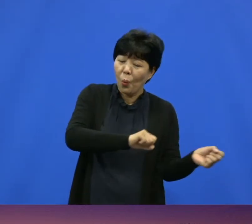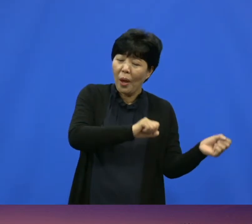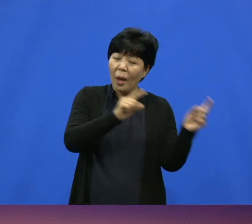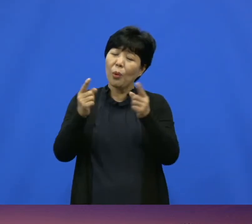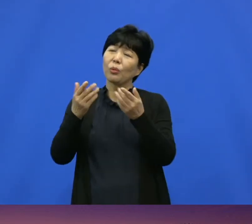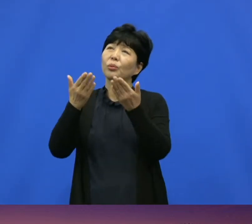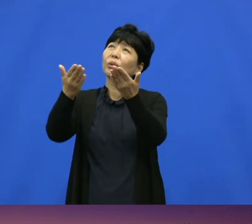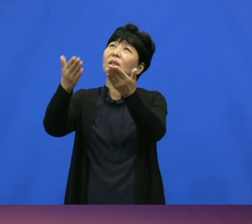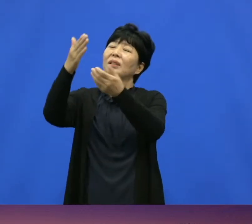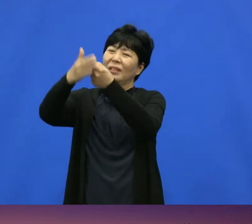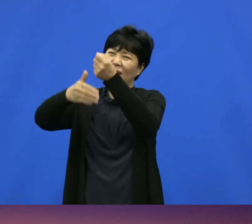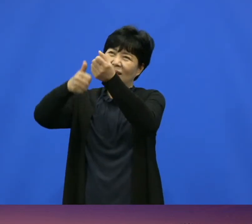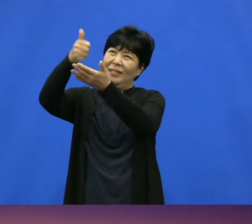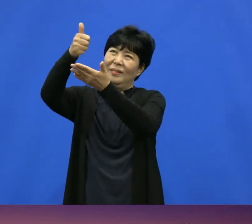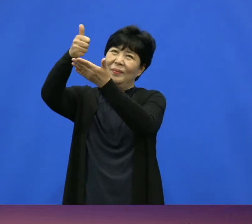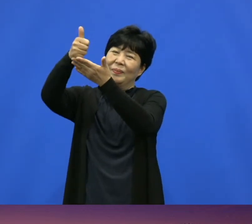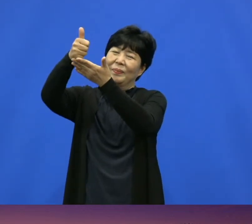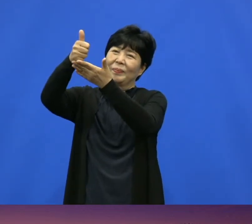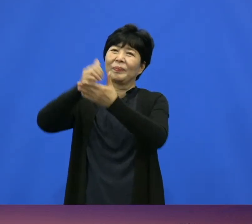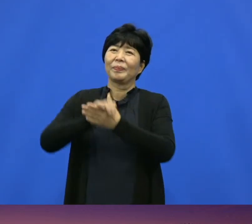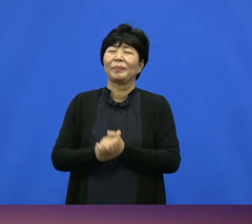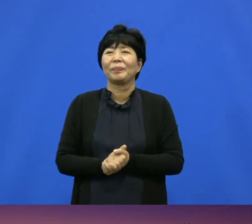들어야 우리를 사랑하시는 분이 결코 아니에요.